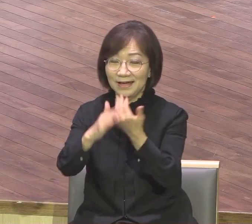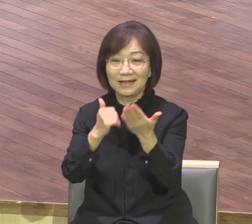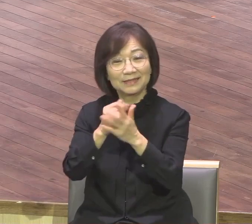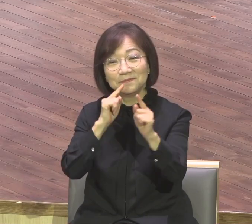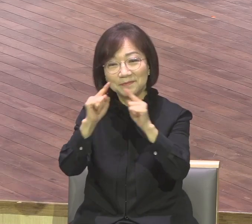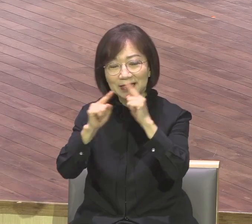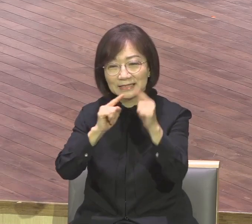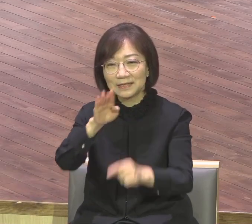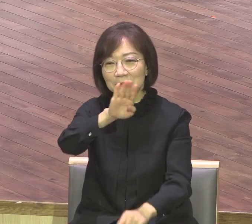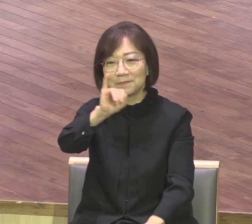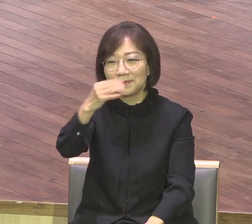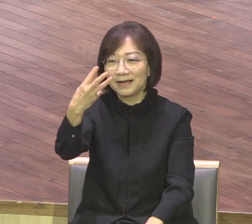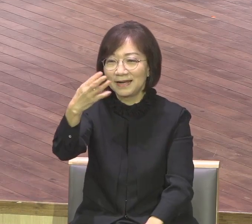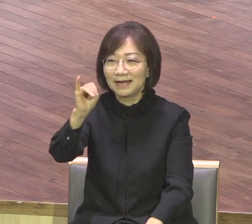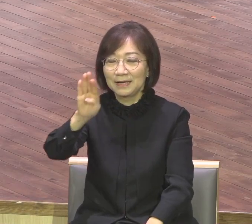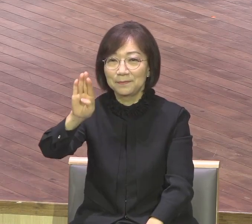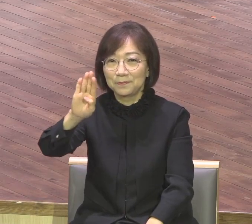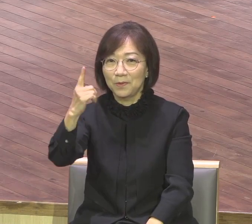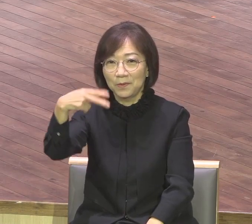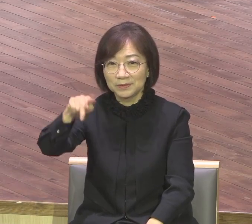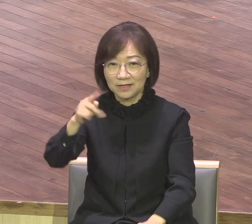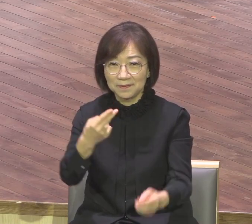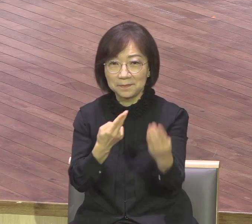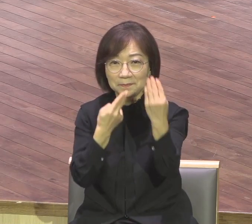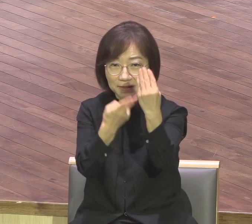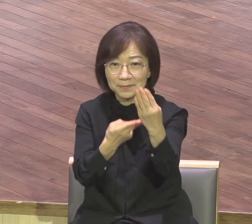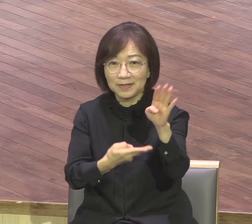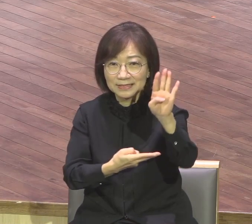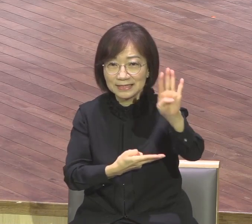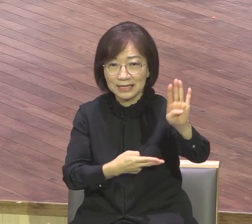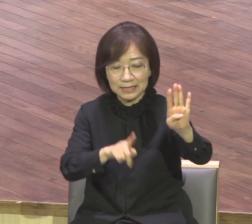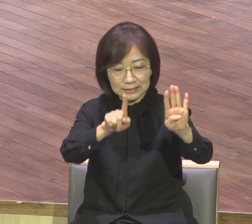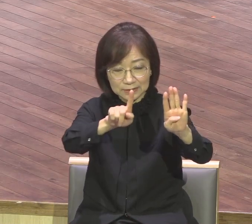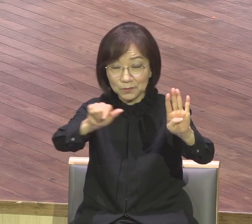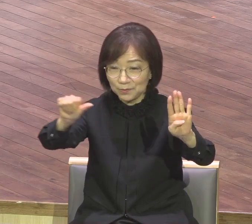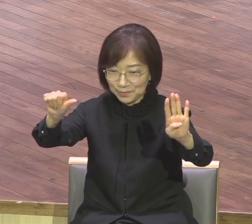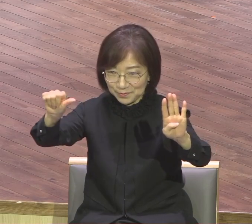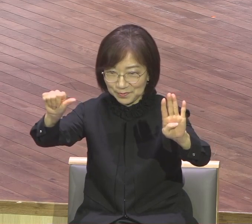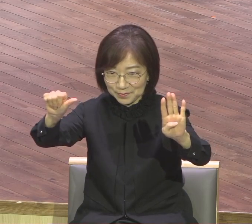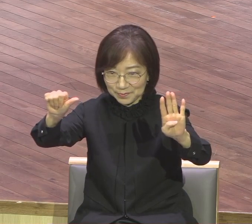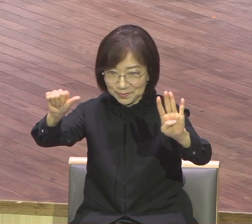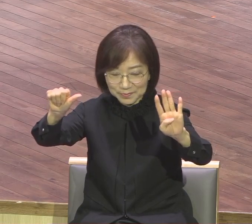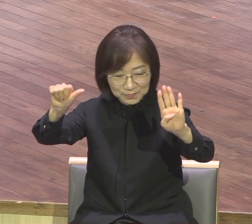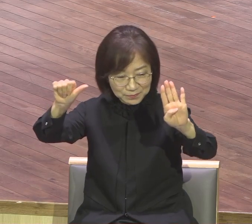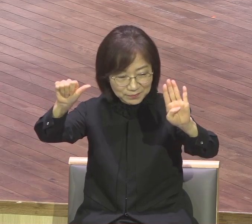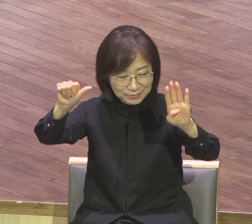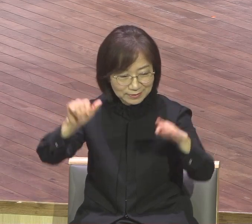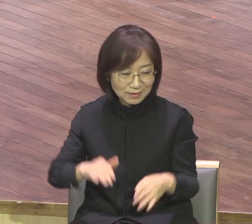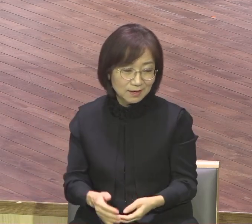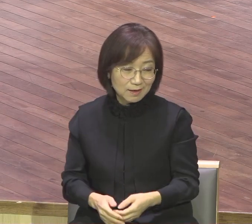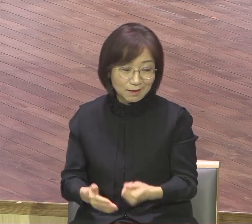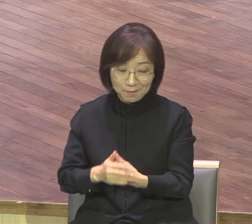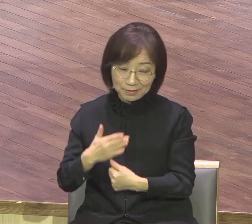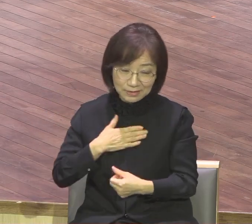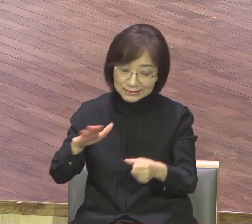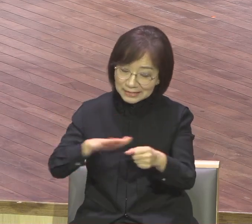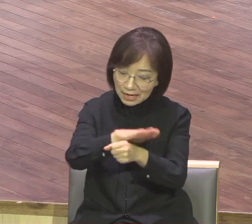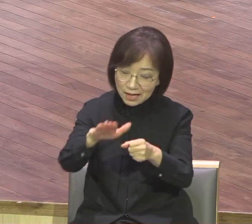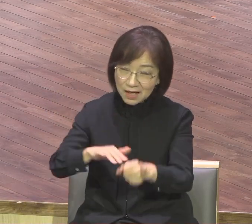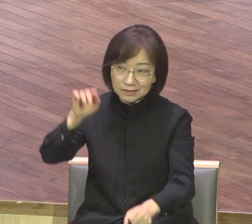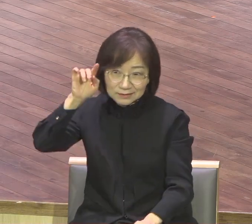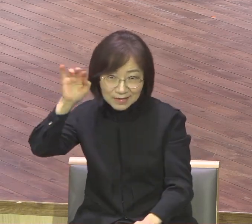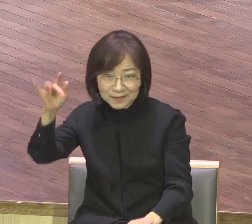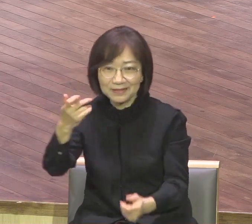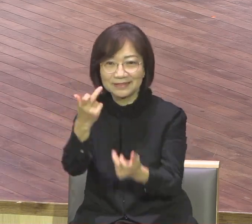성취될 하나님의 말씀은 빌립보서 4장 1절에서 5절까지의 말씀입니다. 그러므로 나의 사랑하고